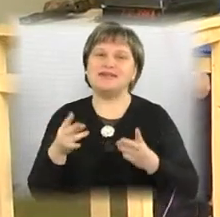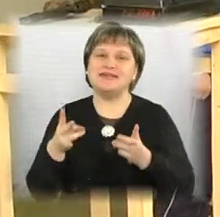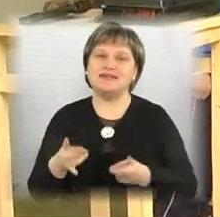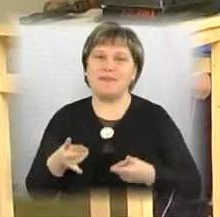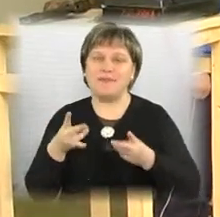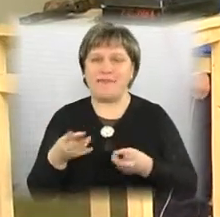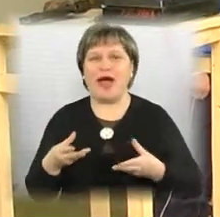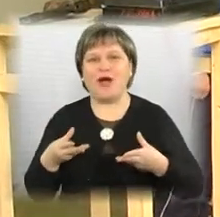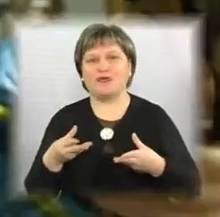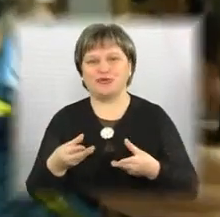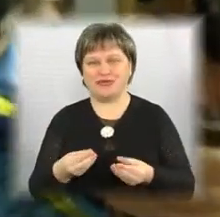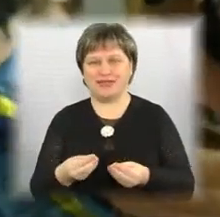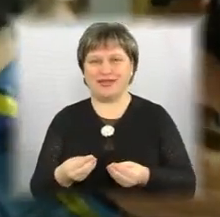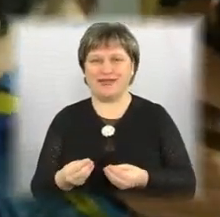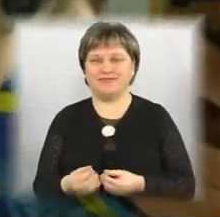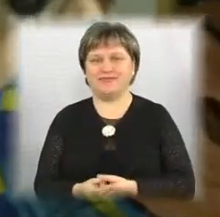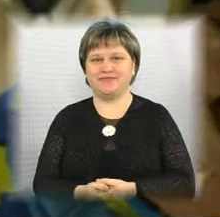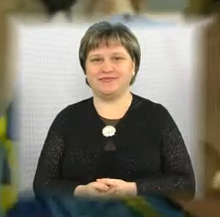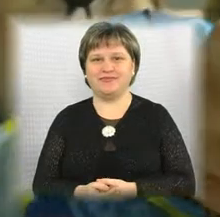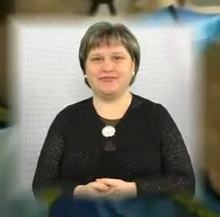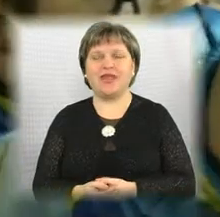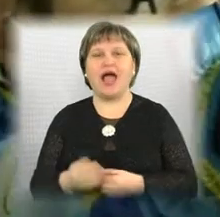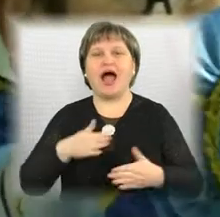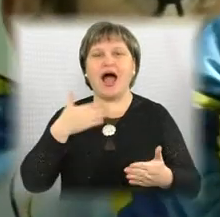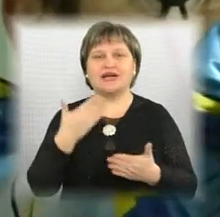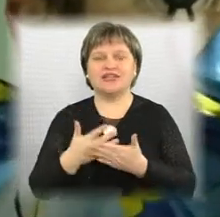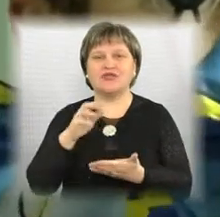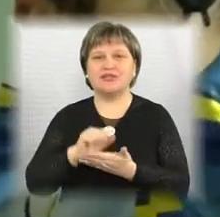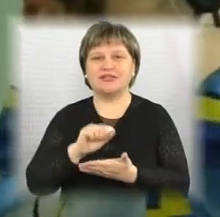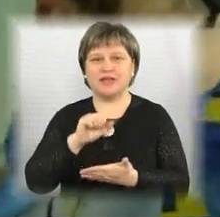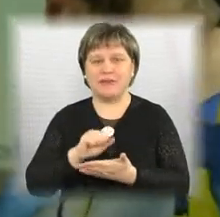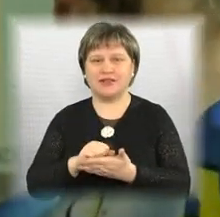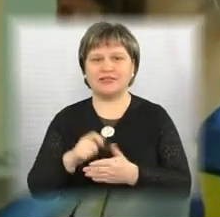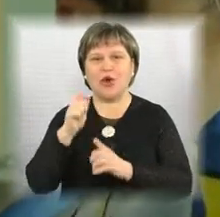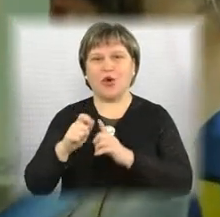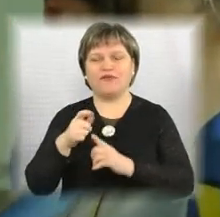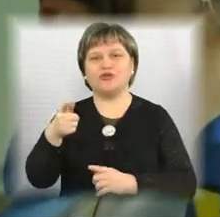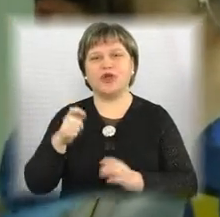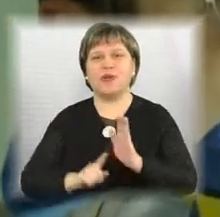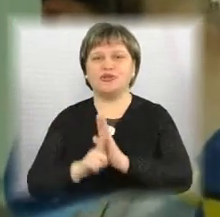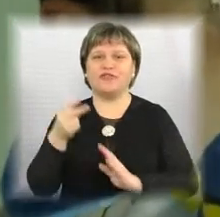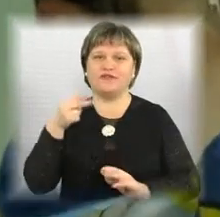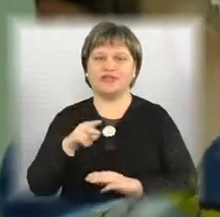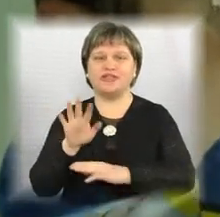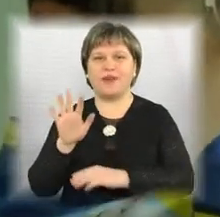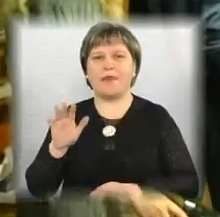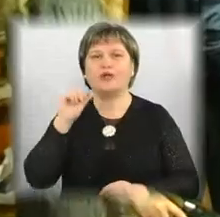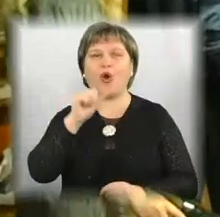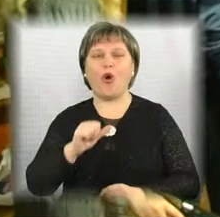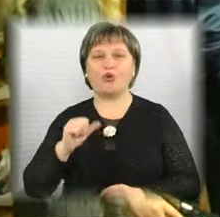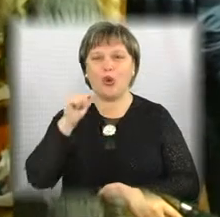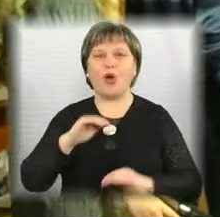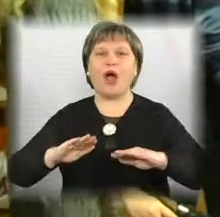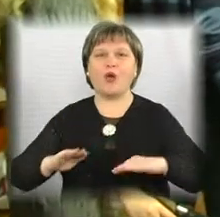трошки, гострює кути. Активно займатися кульовою стрільбою хлопець почав 2005 року. А